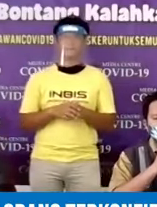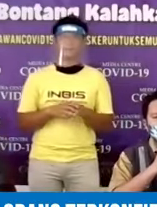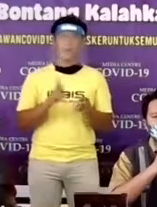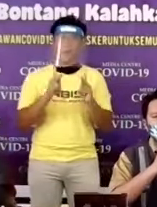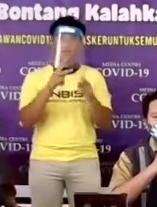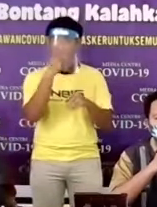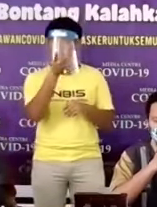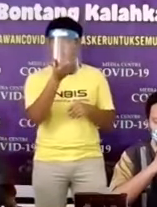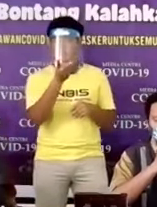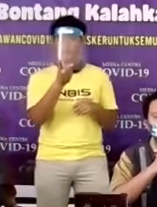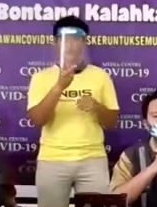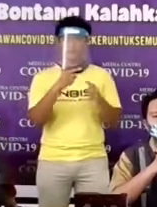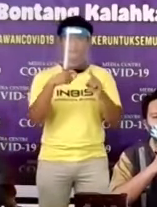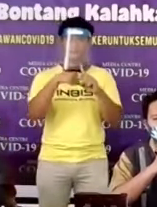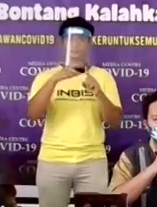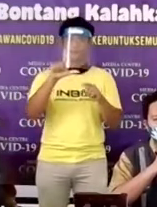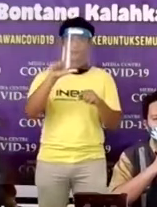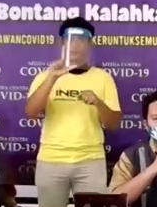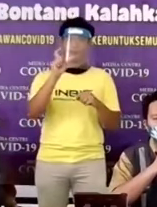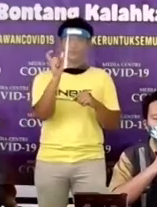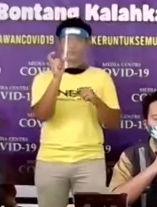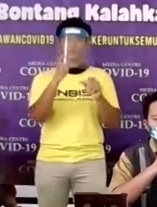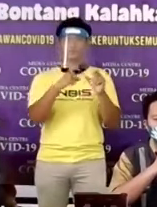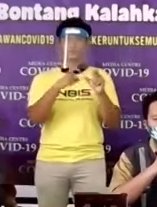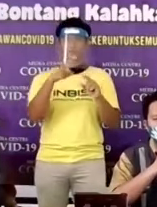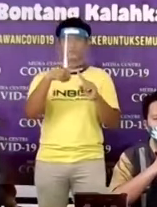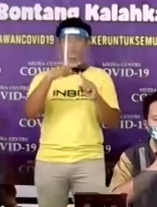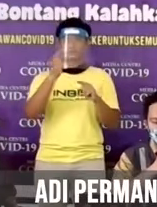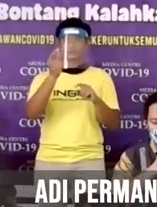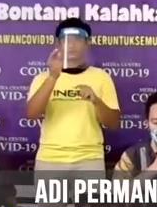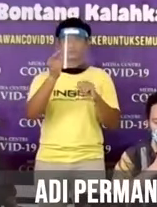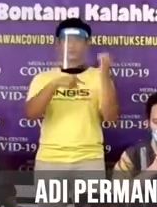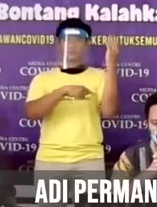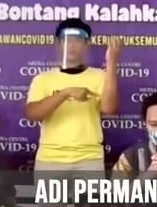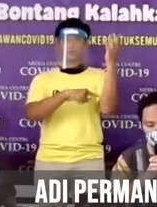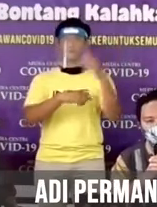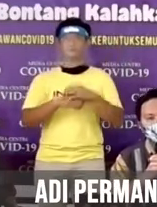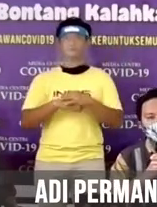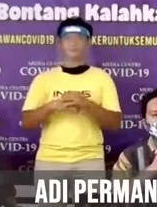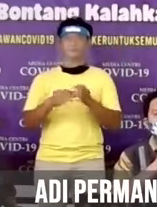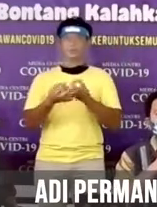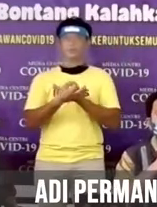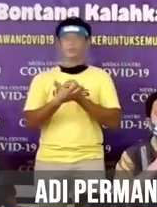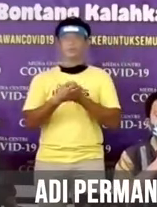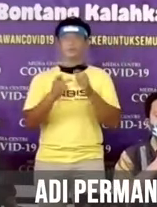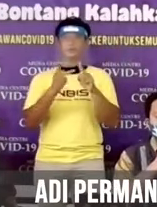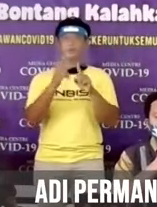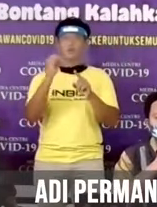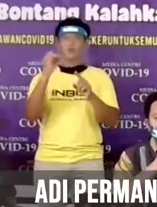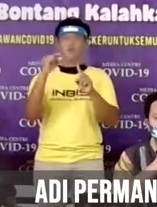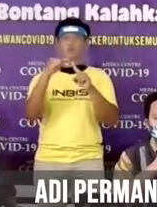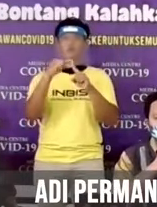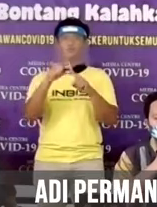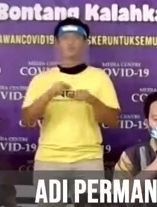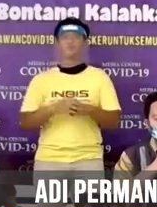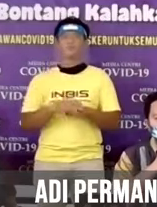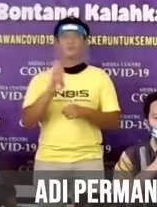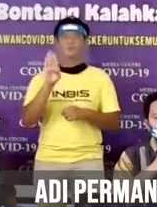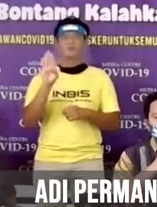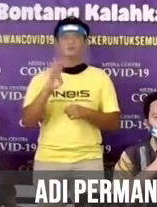bontang ada tiga klaster yang aktif sampai dengan saat ini yaitu the cluster dekat hope dan medan cluster bebas sepertinya